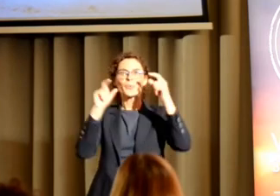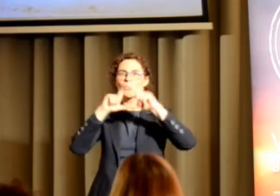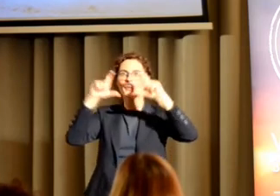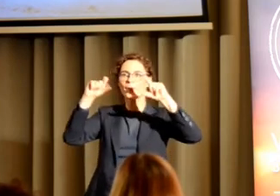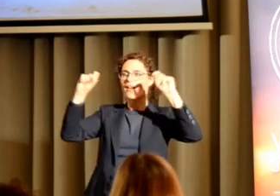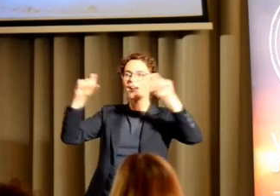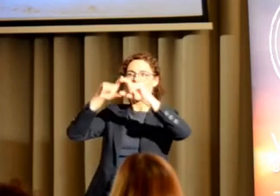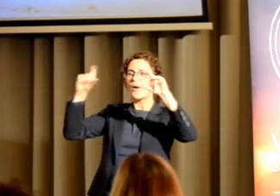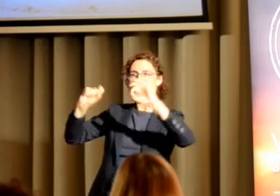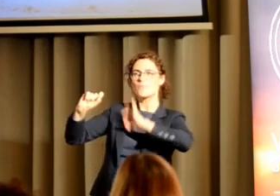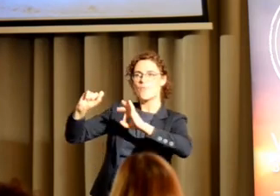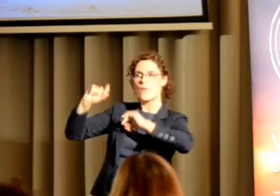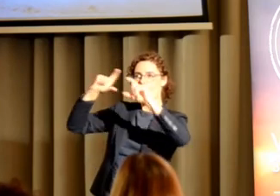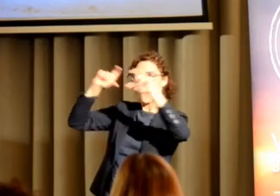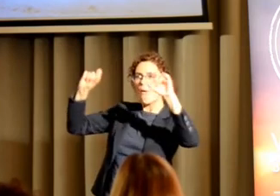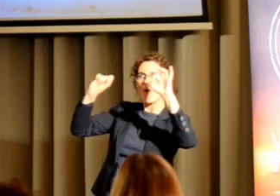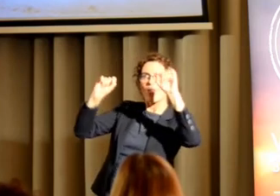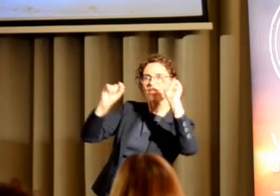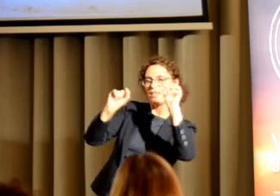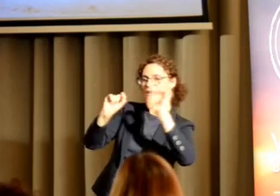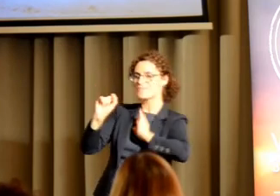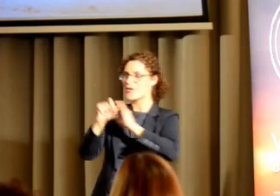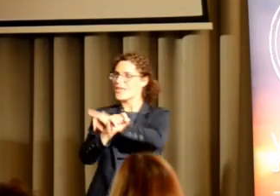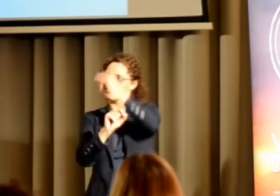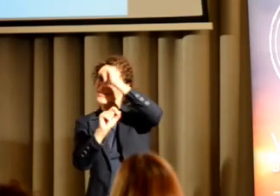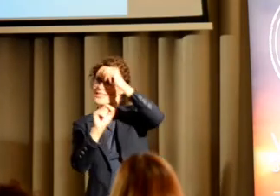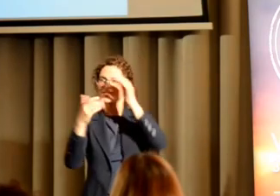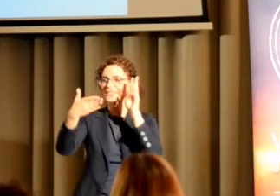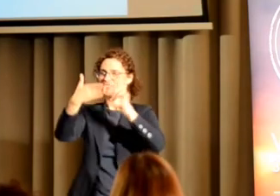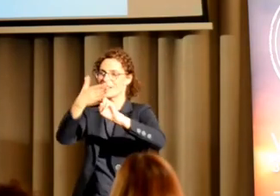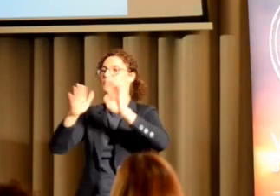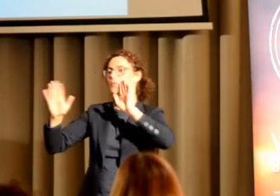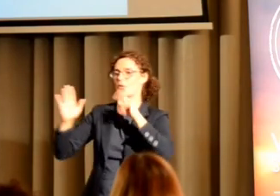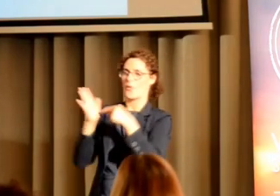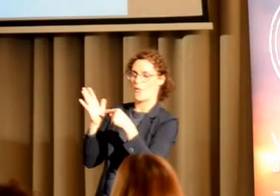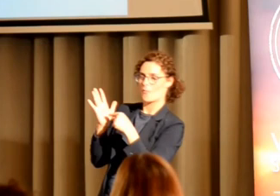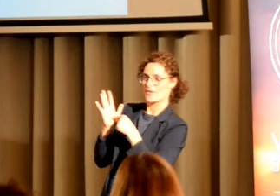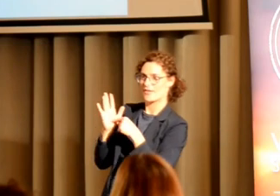wizytówkę, ona i on i nazwisko.